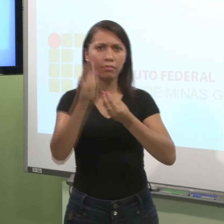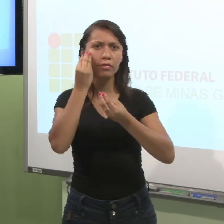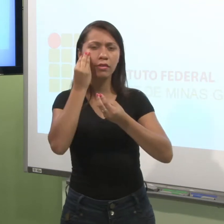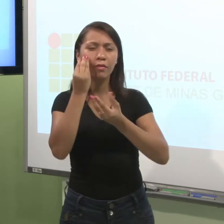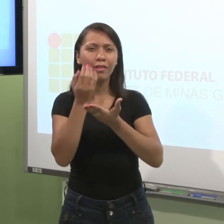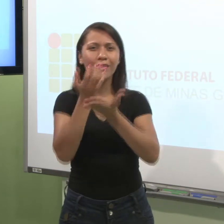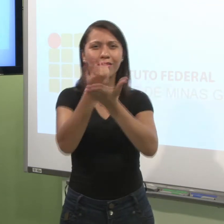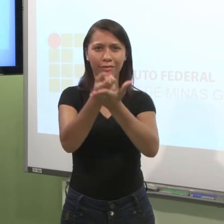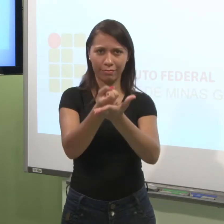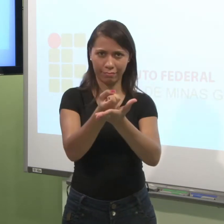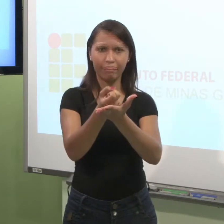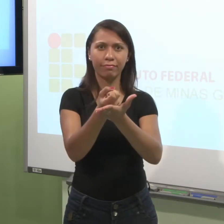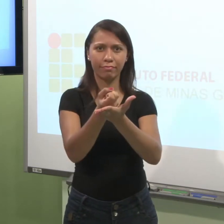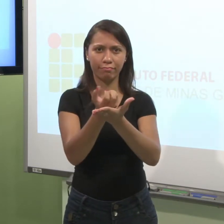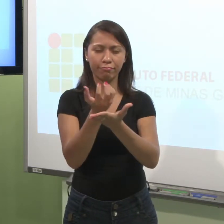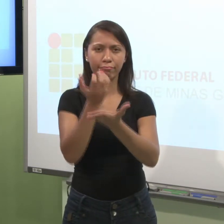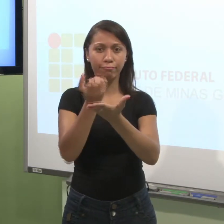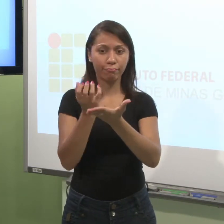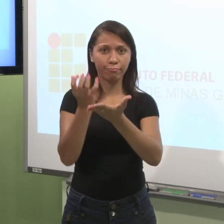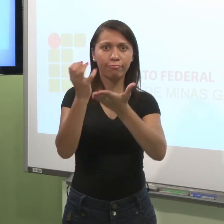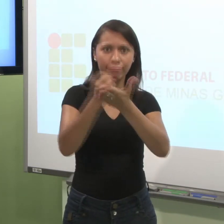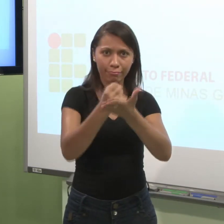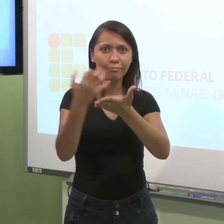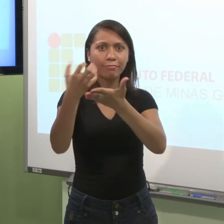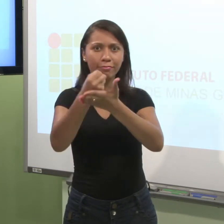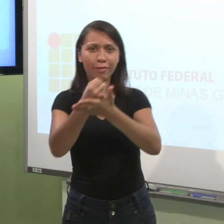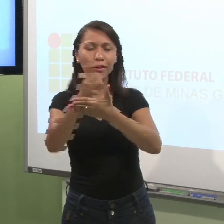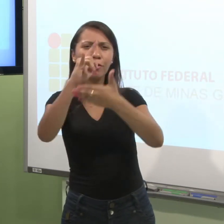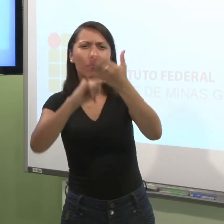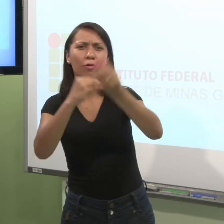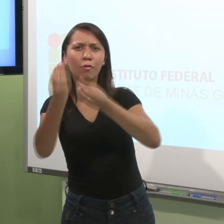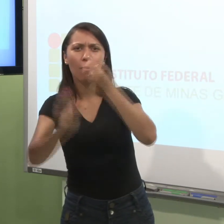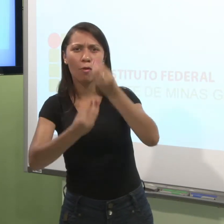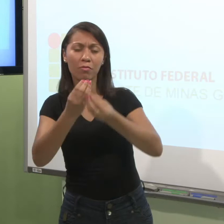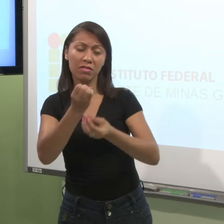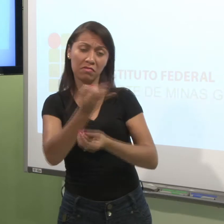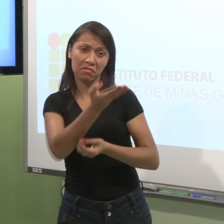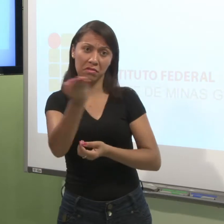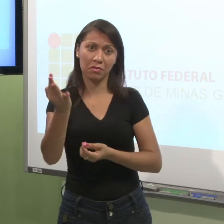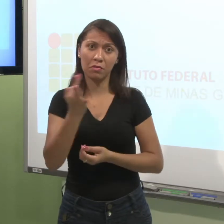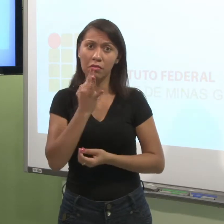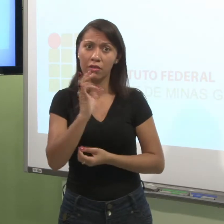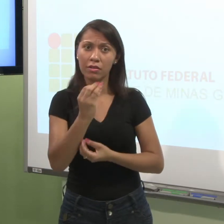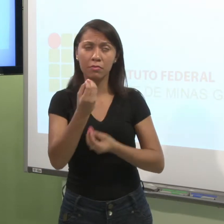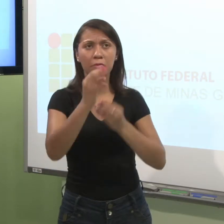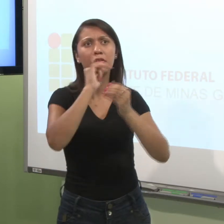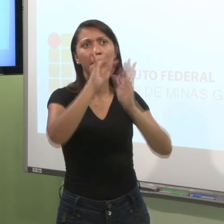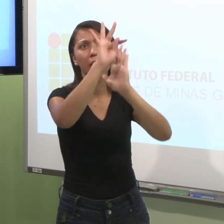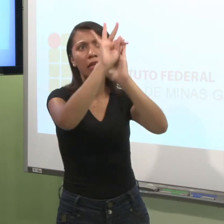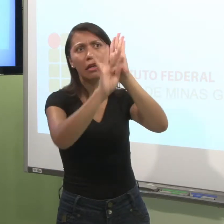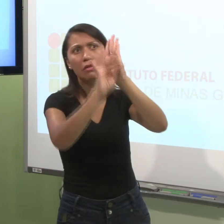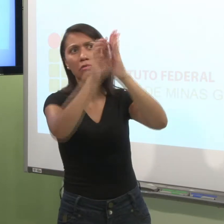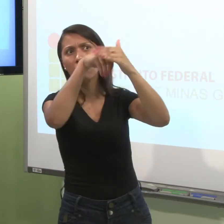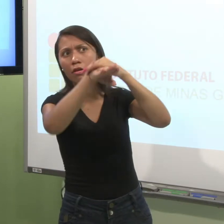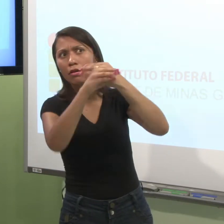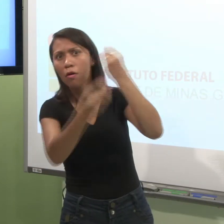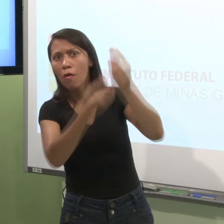documento. Essa função é muito importante porque se você não souber salvar seu documento, provavelmente